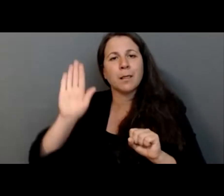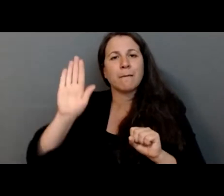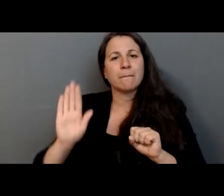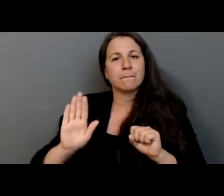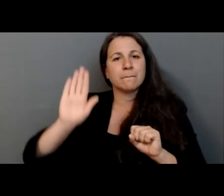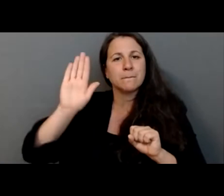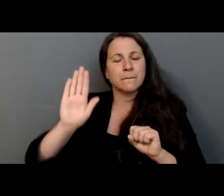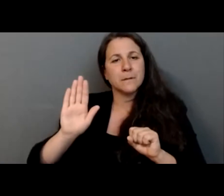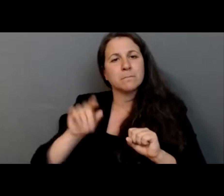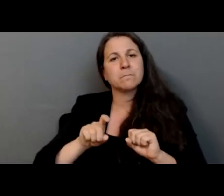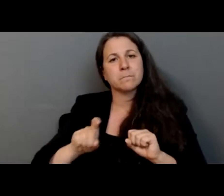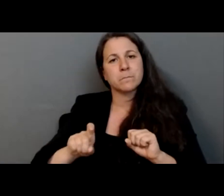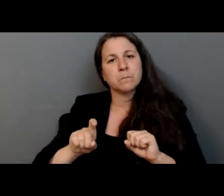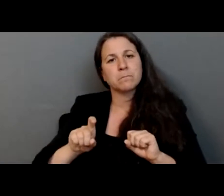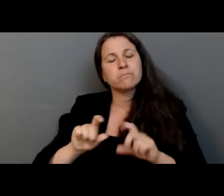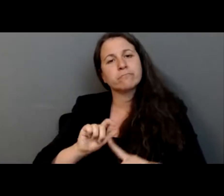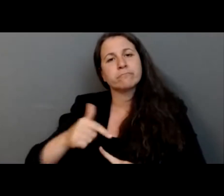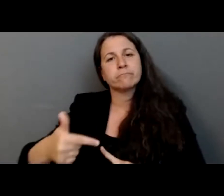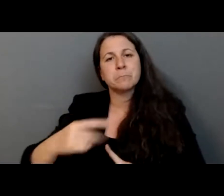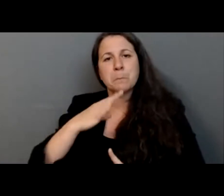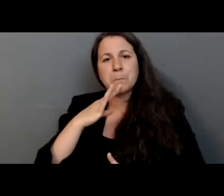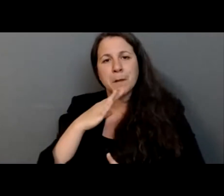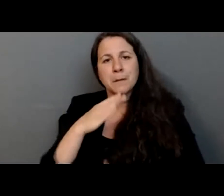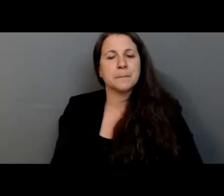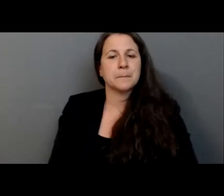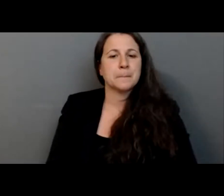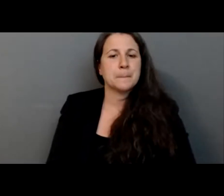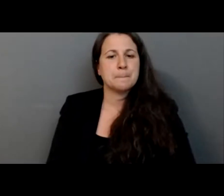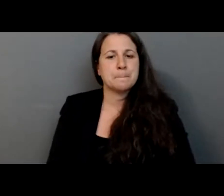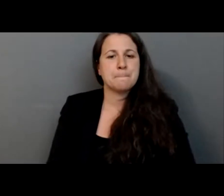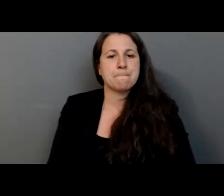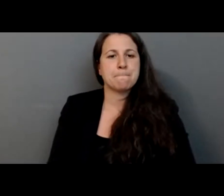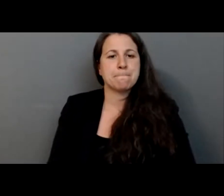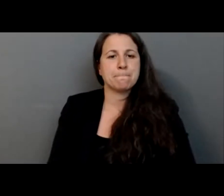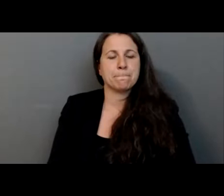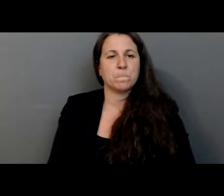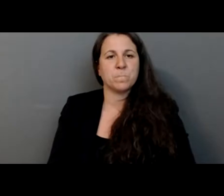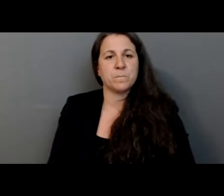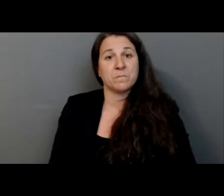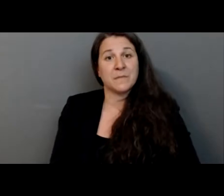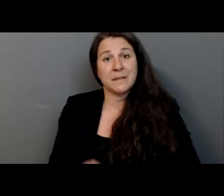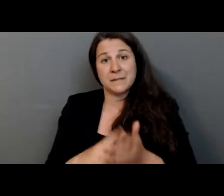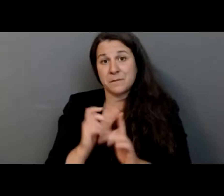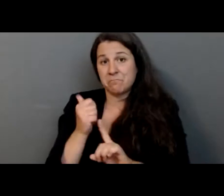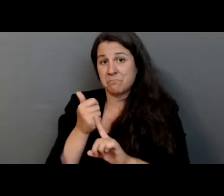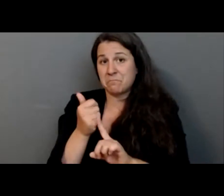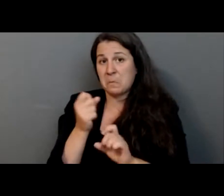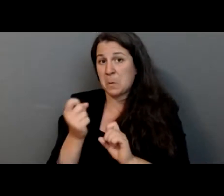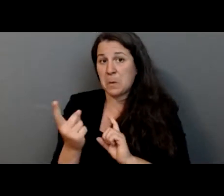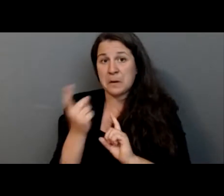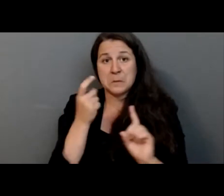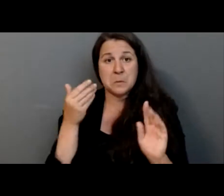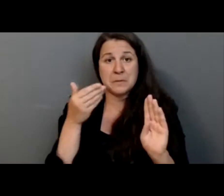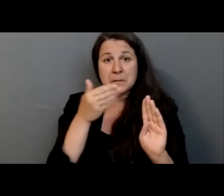vous donnerai la parole pour que vous puissiez prendre la parole et poser directement votre question aux